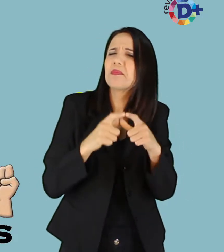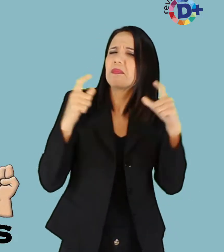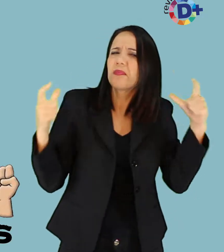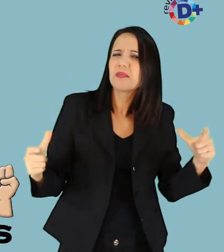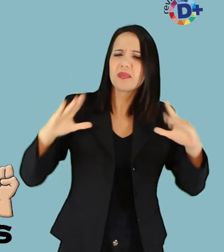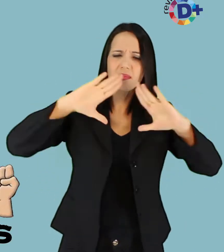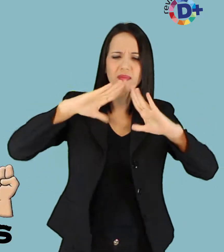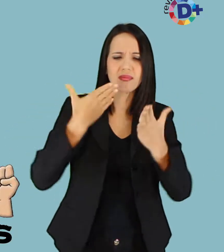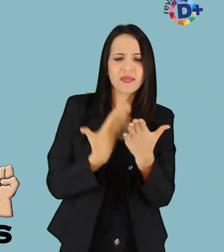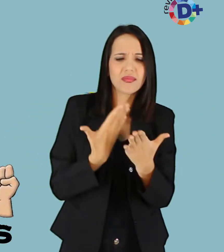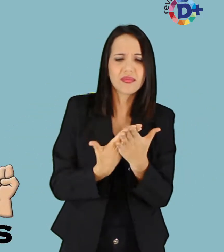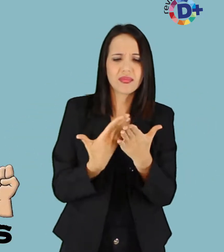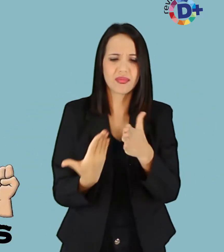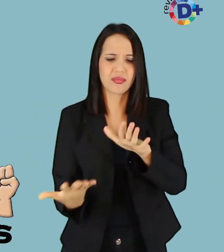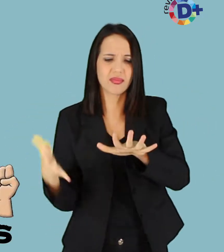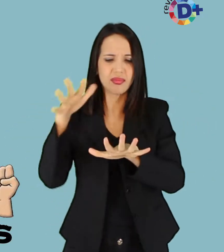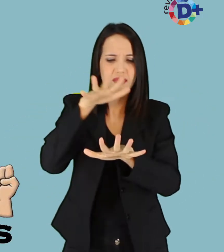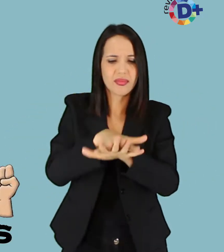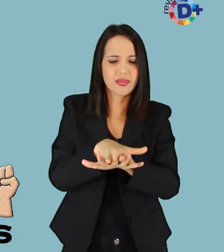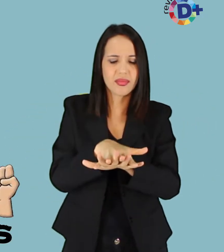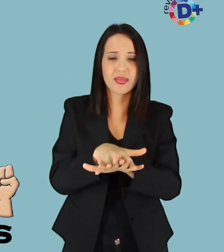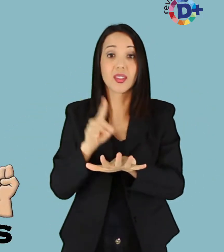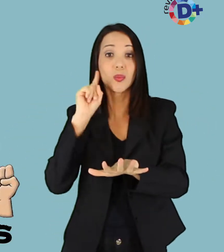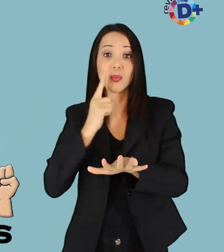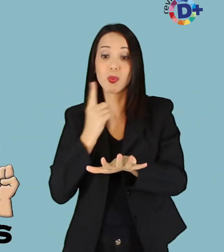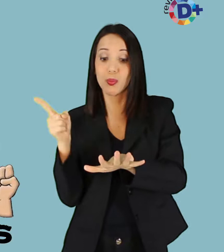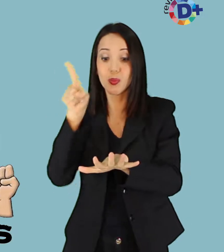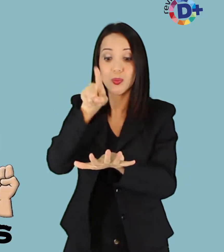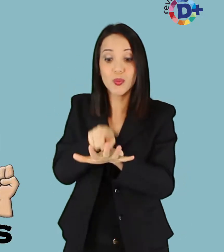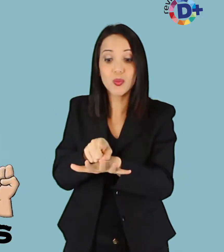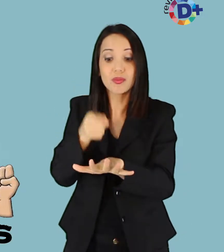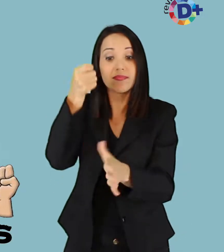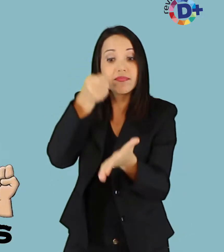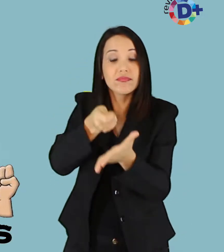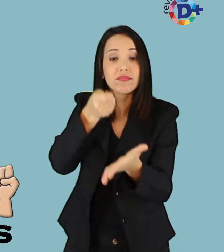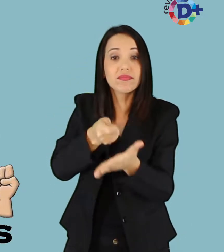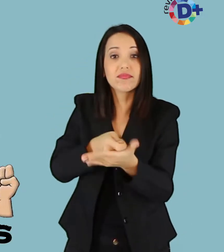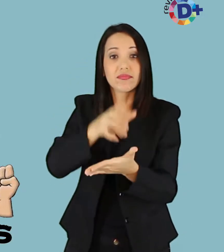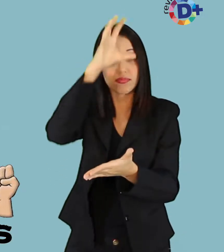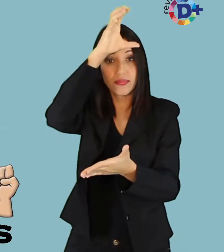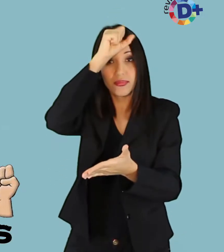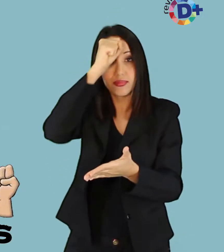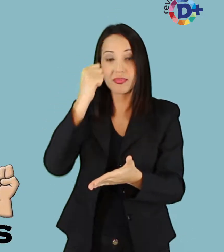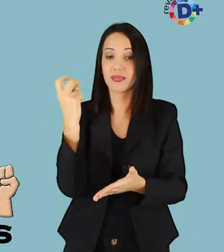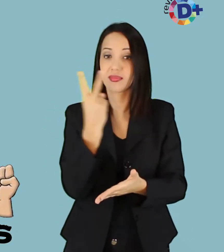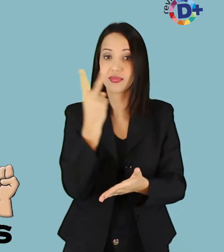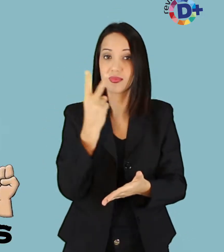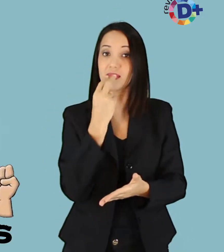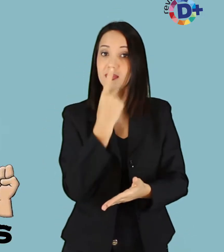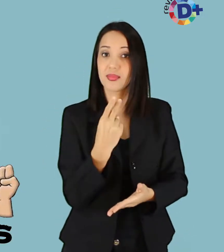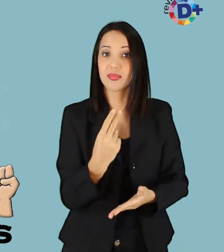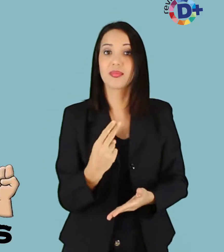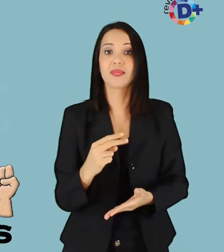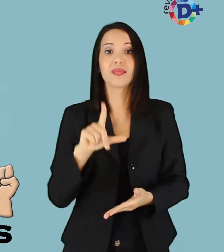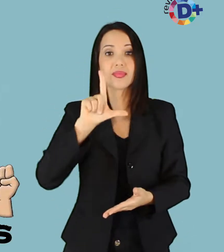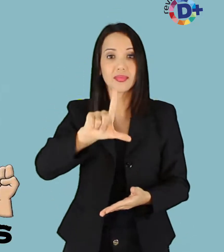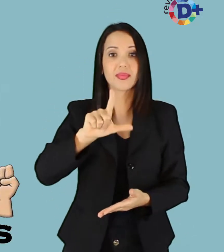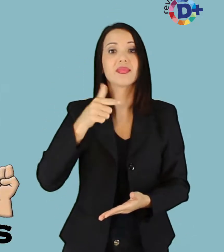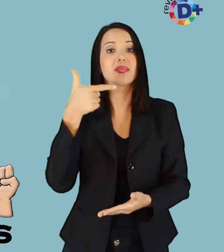Porque, na maioria das escolas inclusiva, o surdo é obrigado a aprender sua segunda língua, a língua